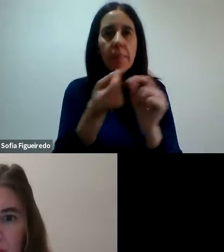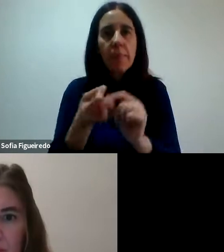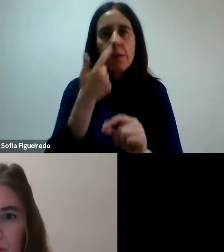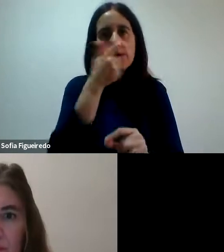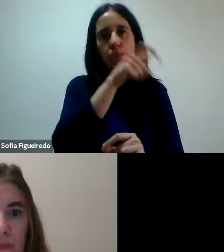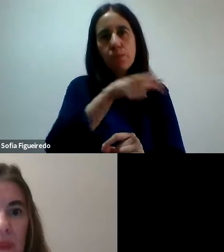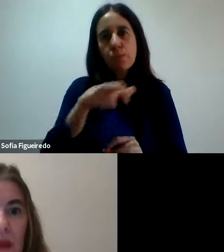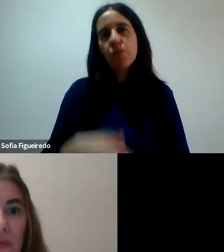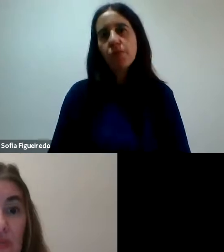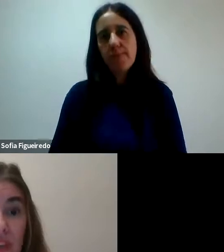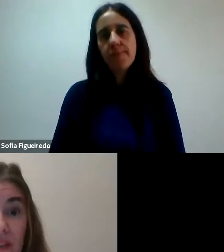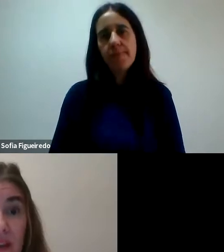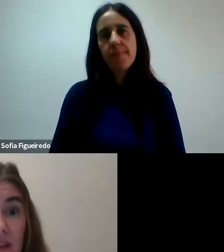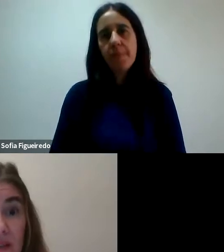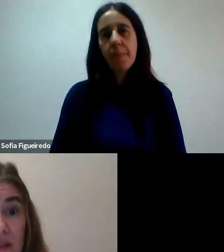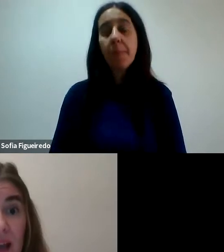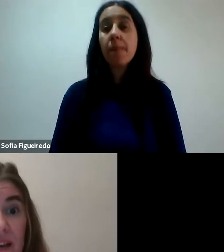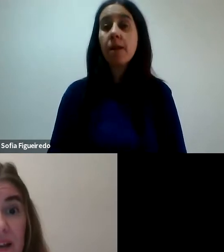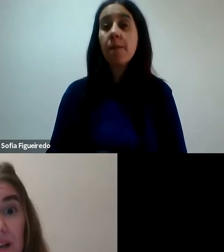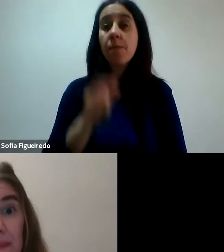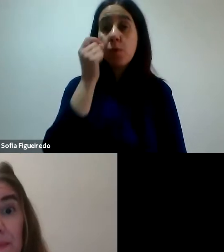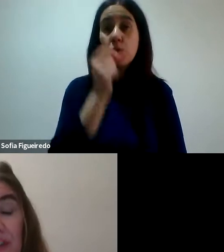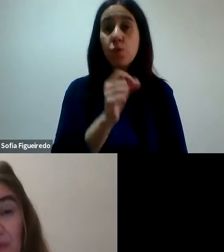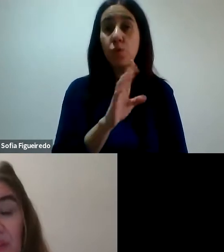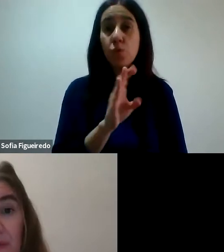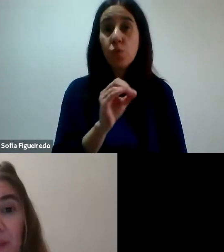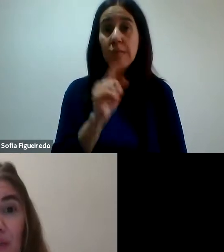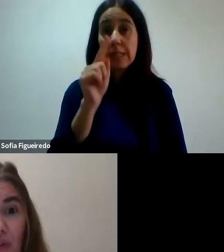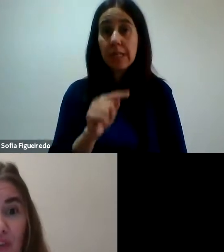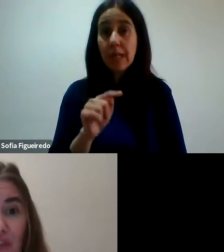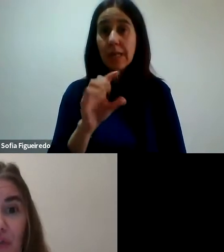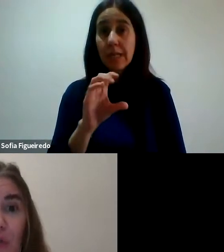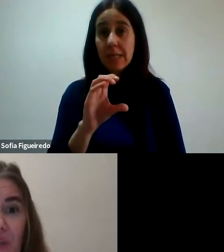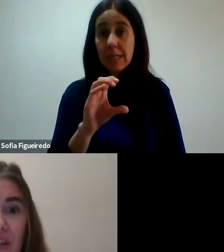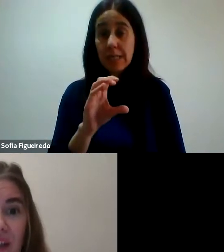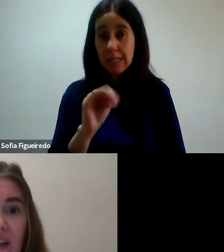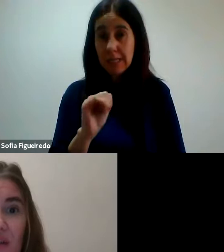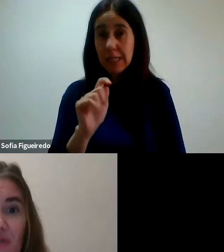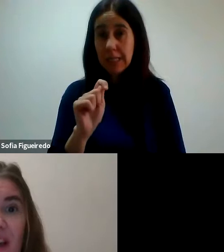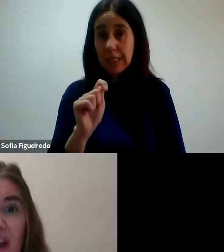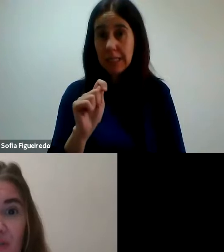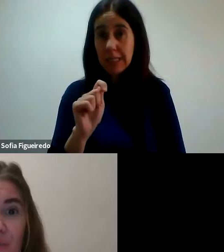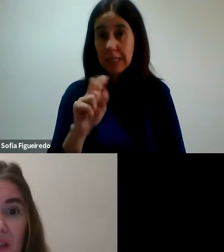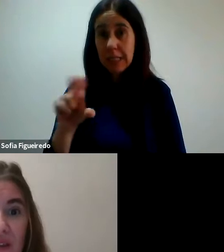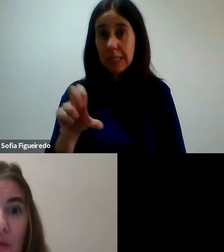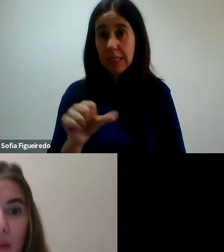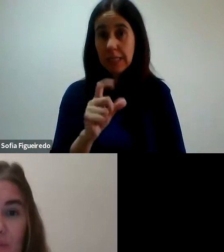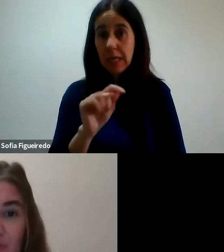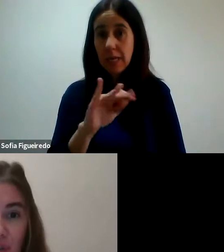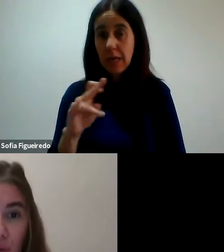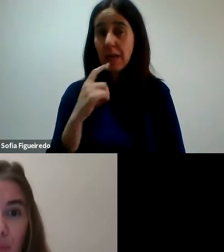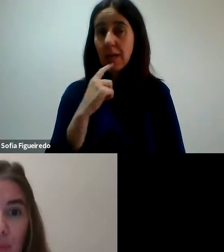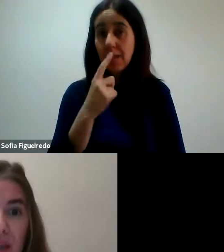pessoas. O José Cerqueira diz precisamente isso, ou seja, se não considera que os canais de comunicação